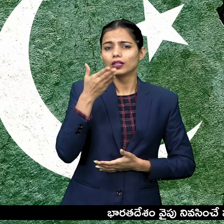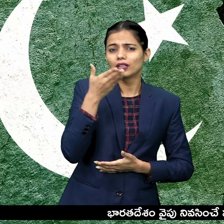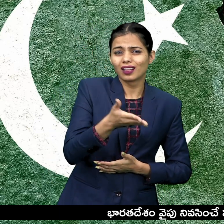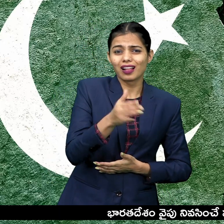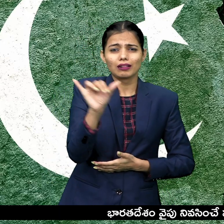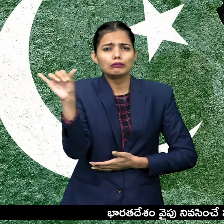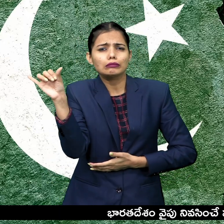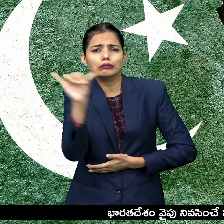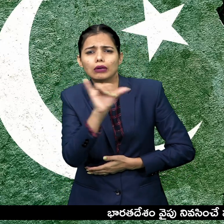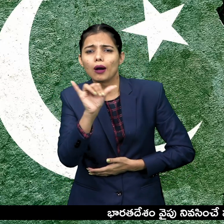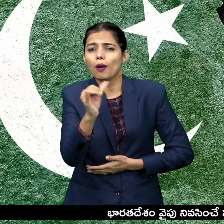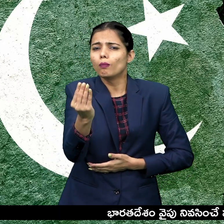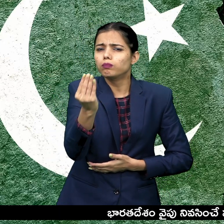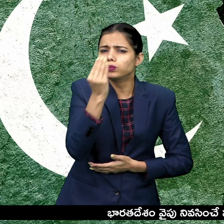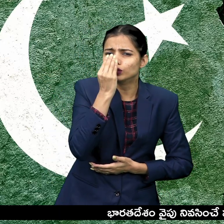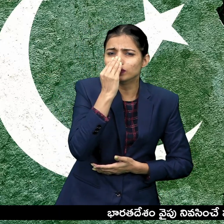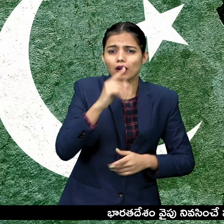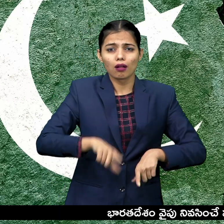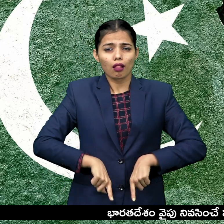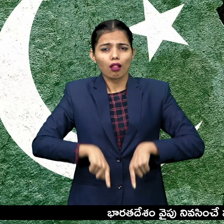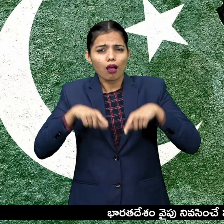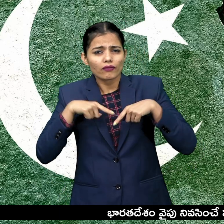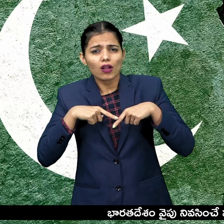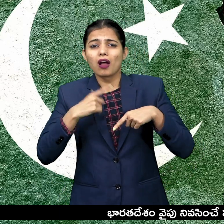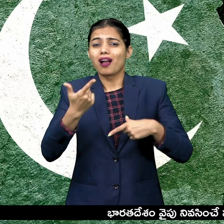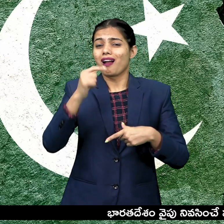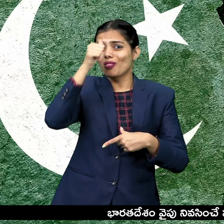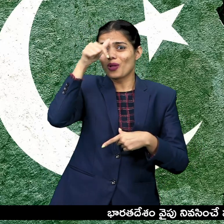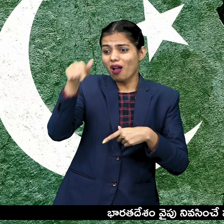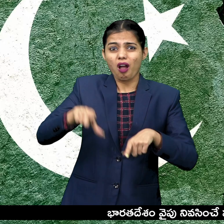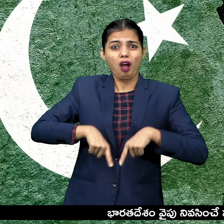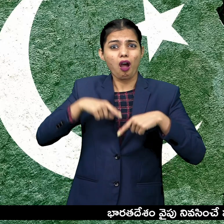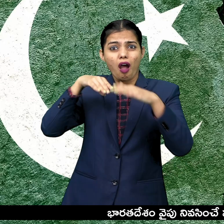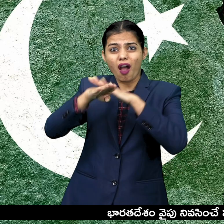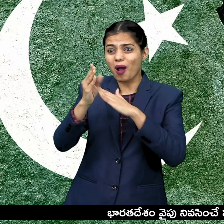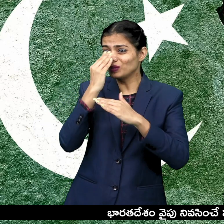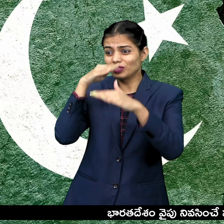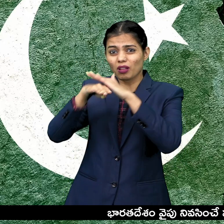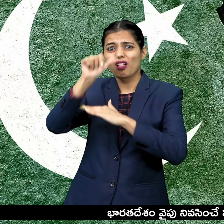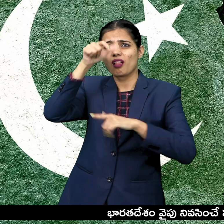భారతదేశం వైపు నివసించే ముస్లింల విషయంలో కూడా ఇదే జరిగింది.